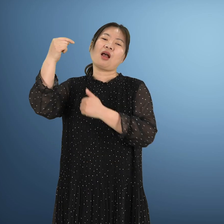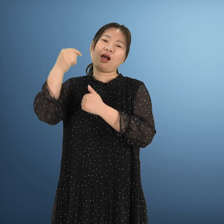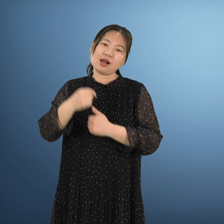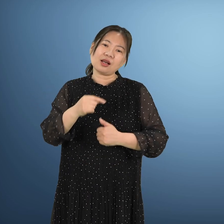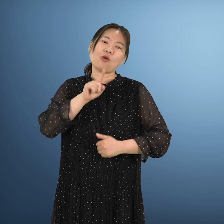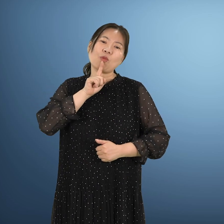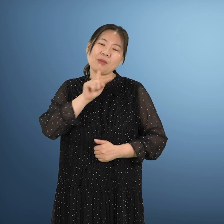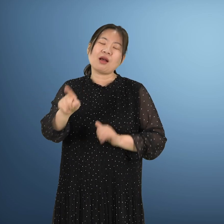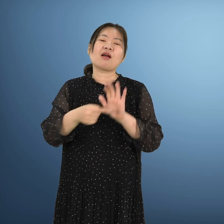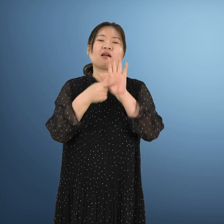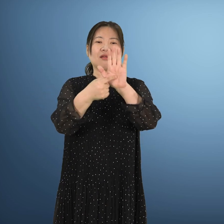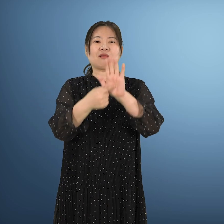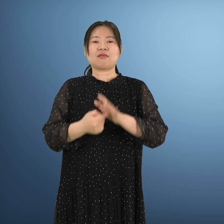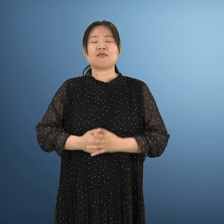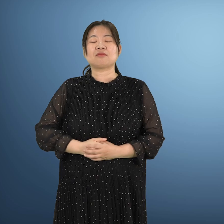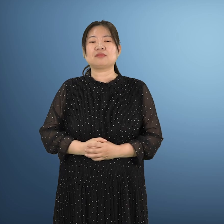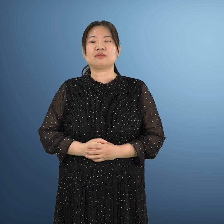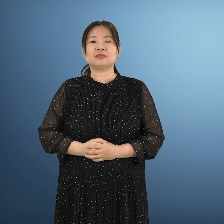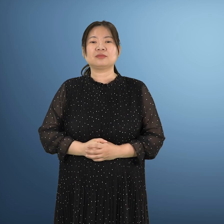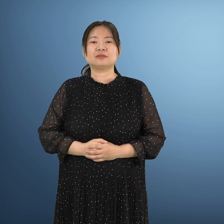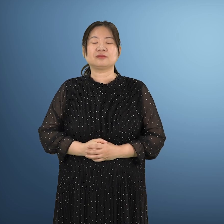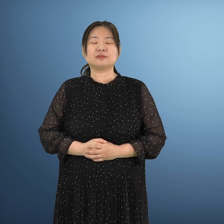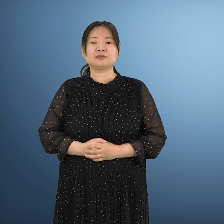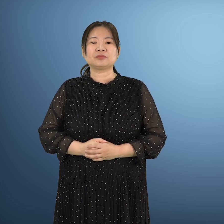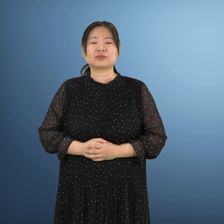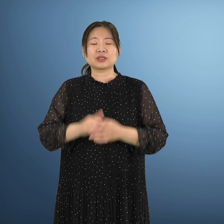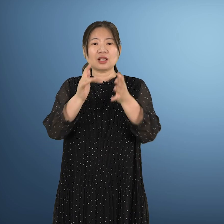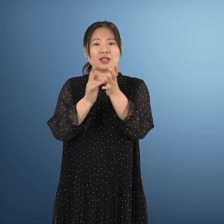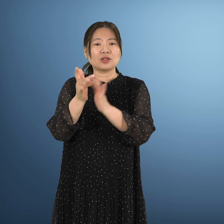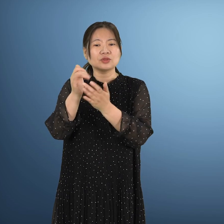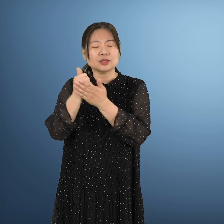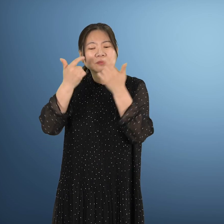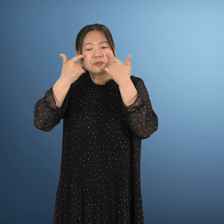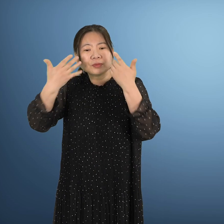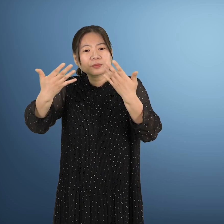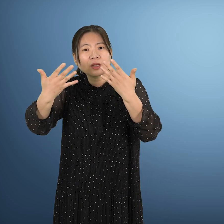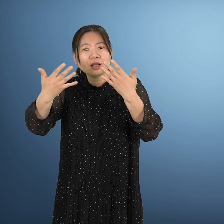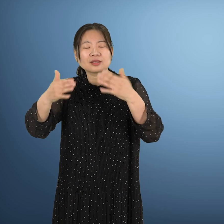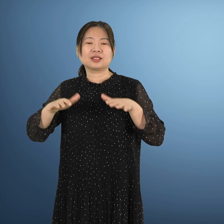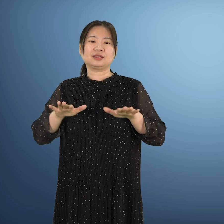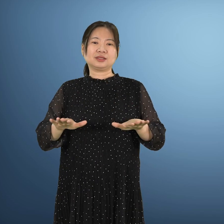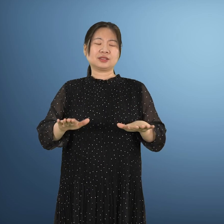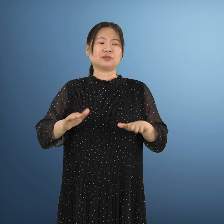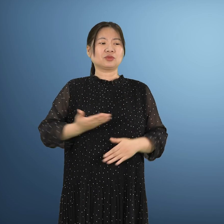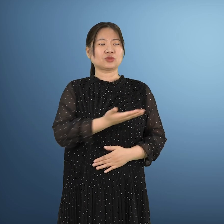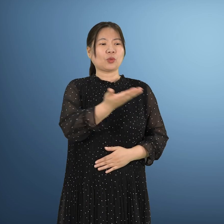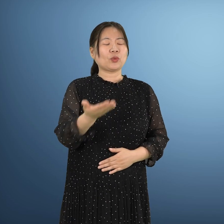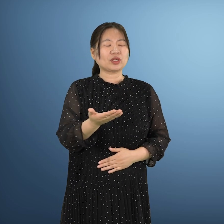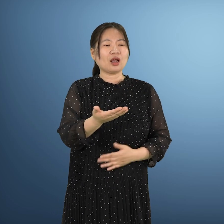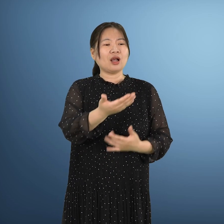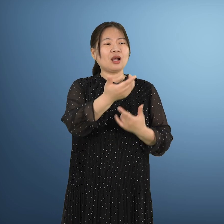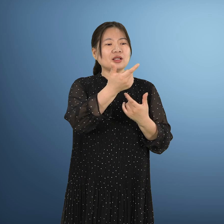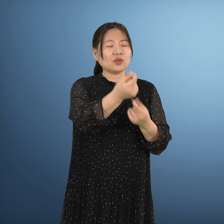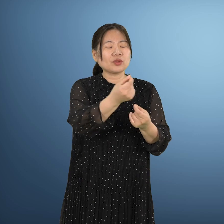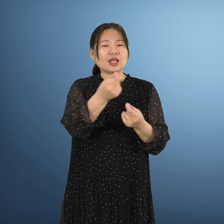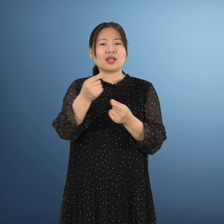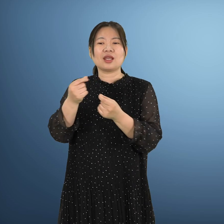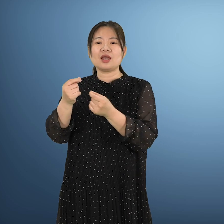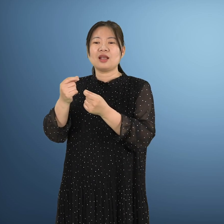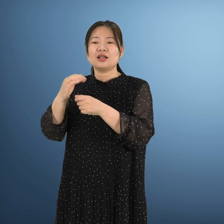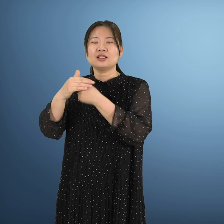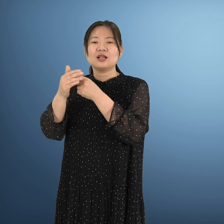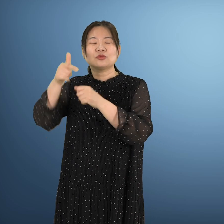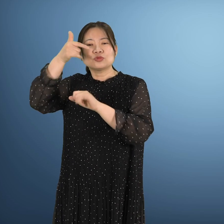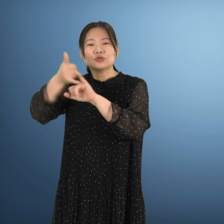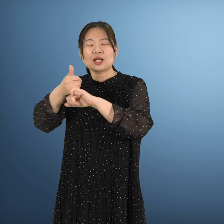맹세하라 그랬어요. 맹세하라 그랬어요. 근데 예수님은 분명히 오늘 너희가 그렇게 들었지만